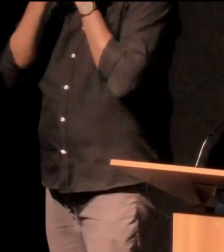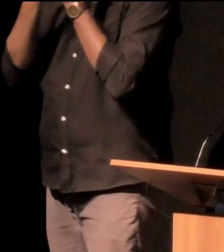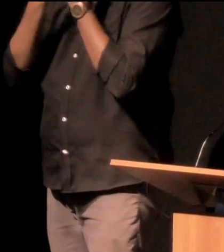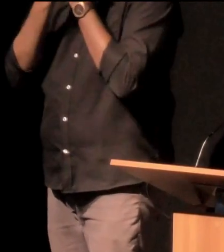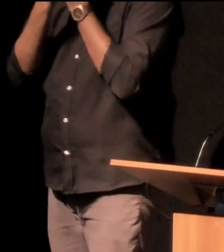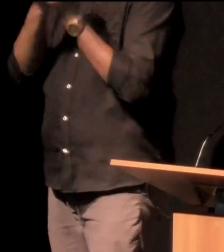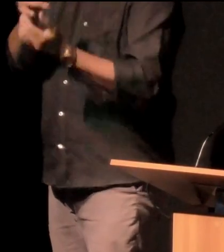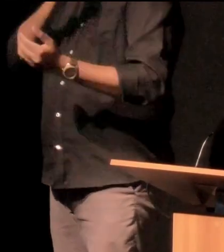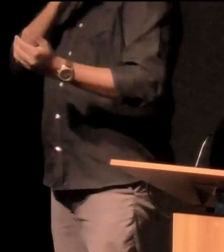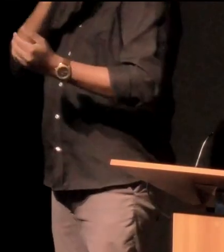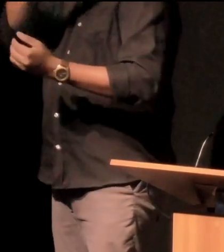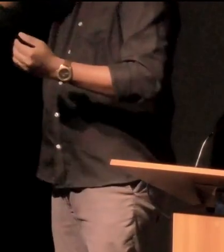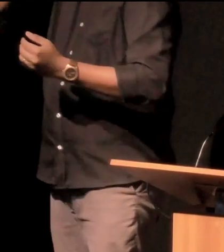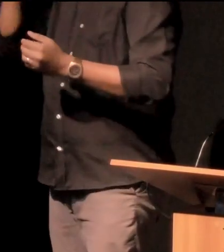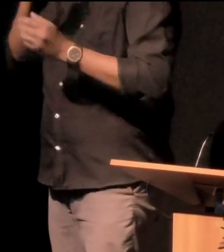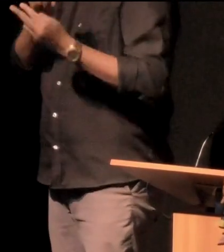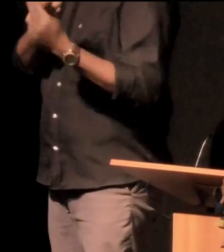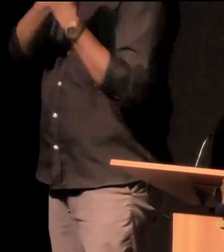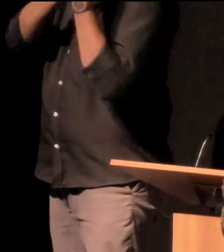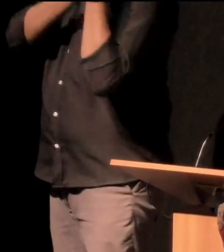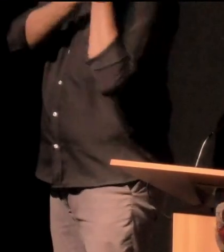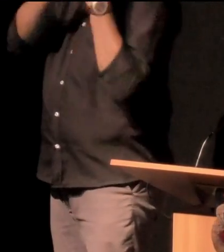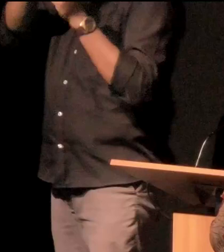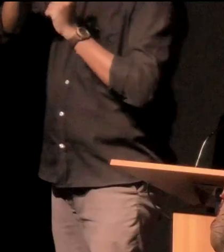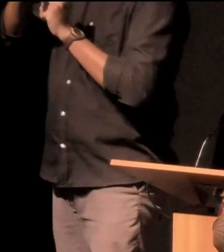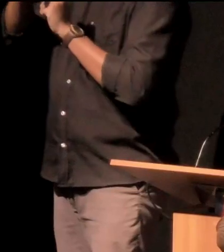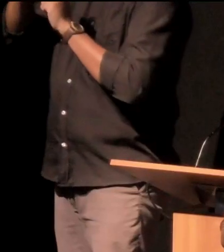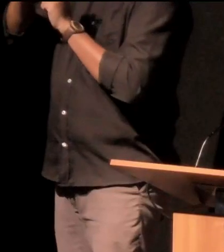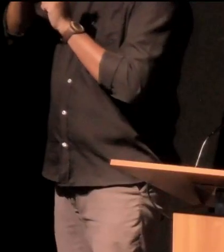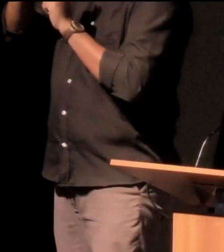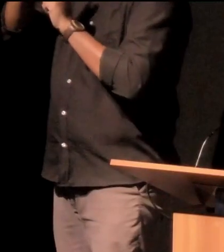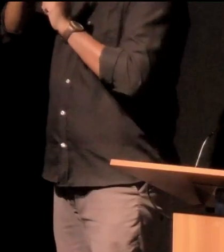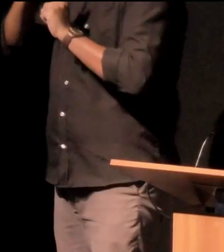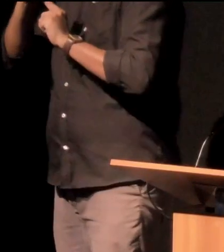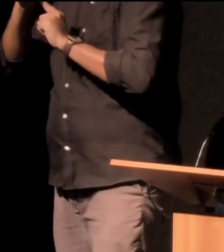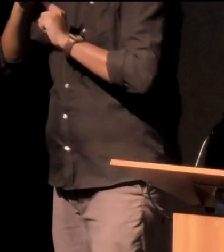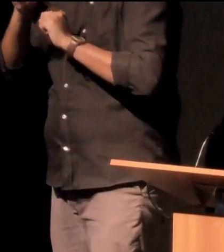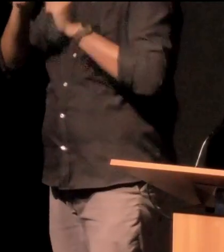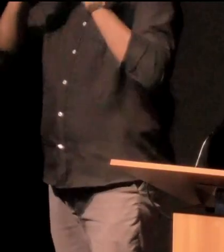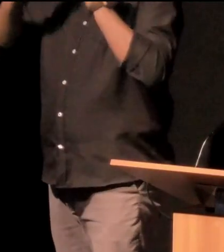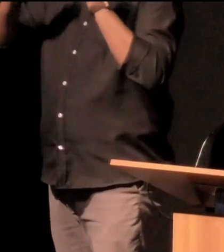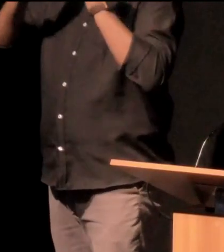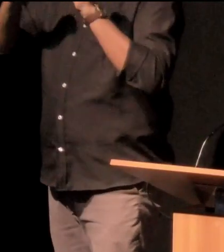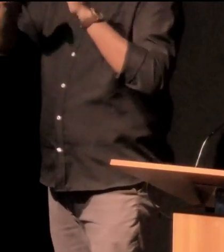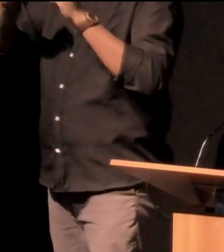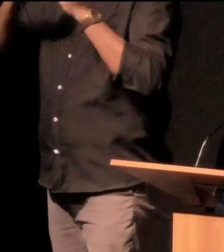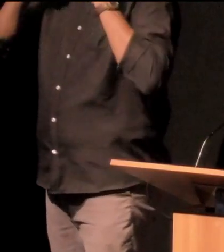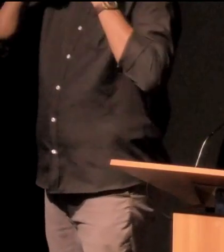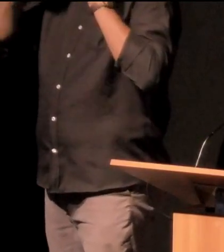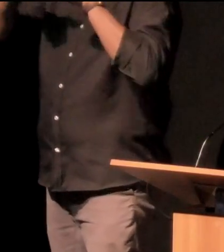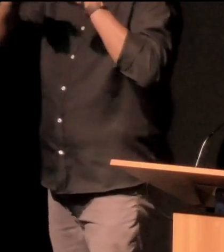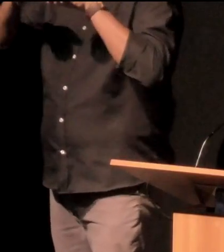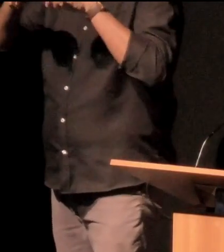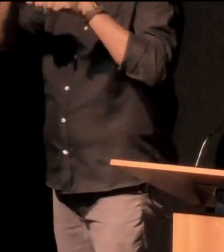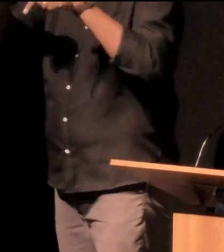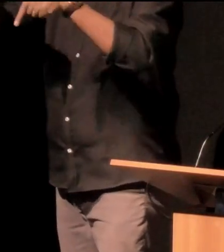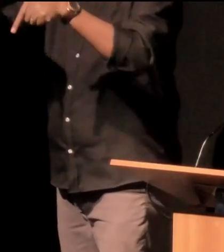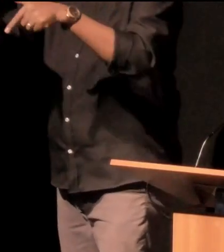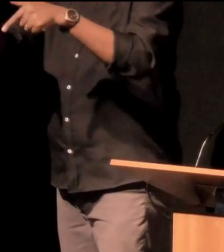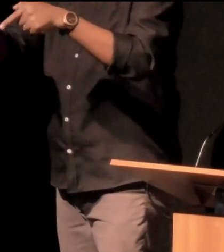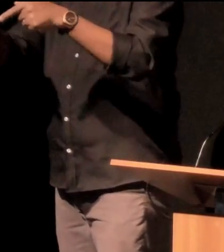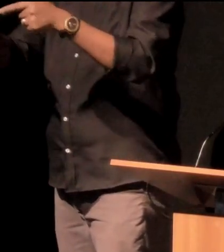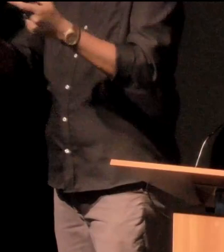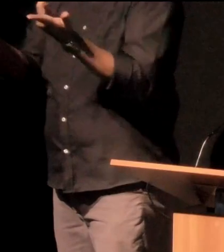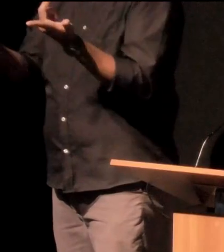no cai né porque são várias pautas né que a gente tem e quem é que tá olhando para para isso né identificando isso